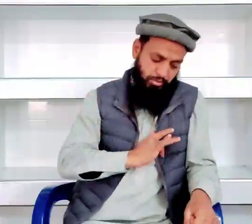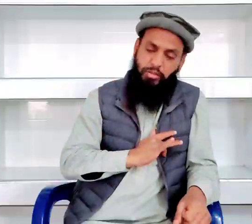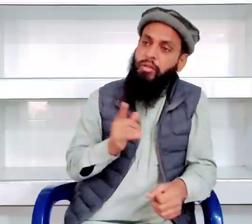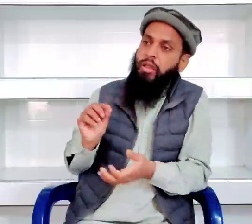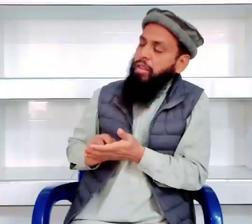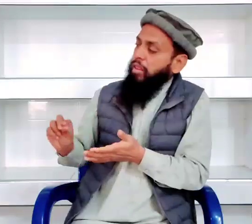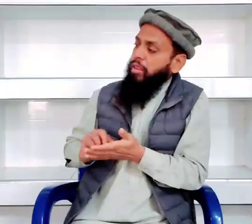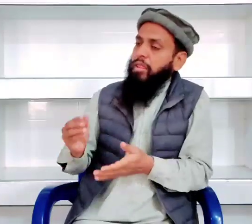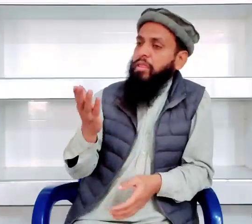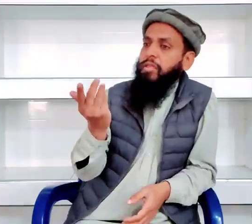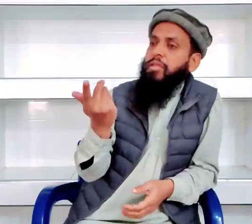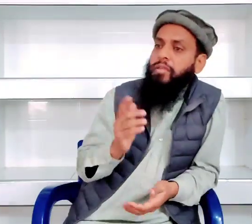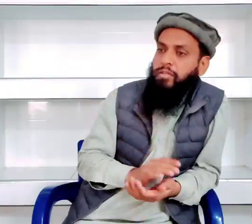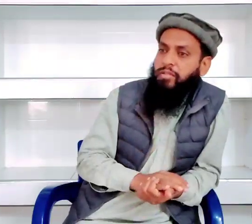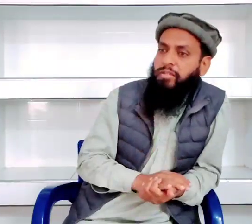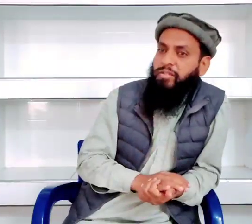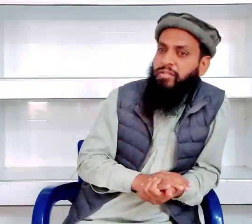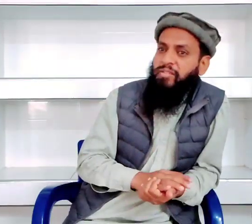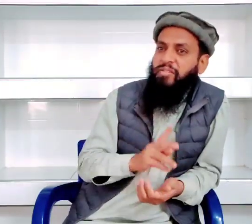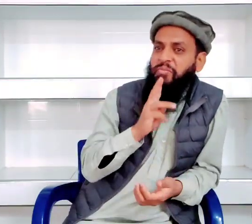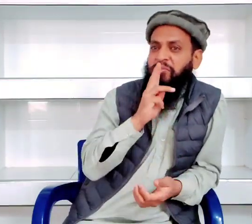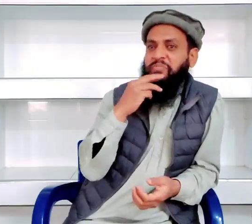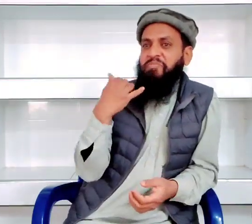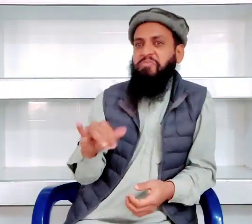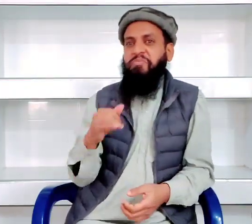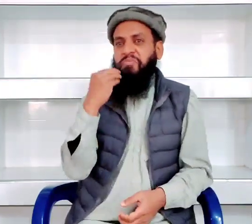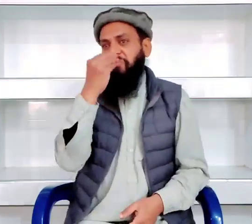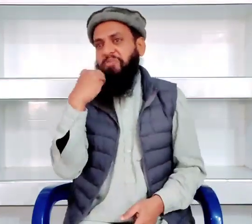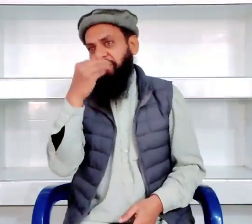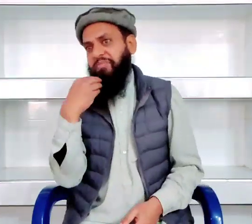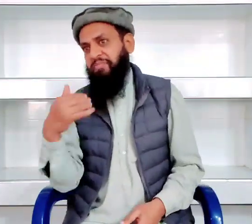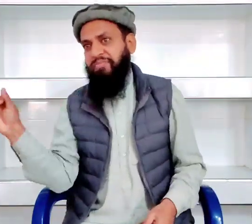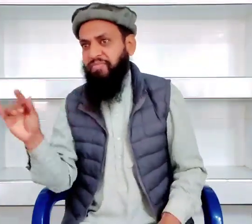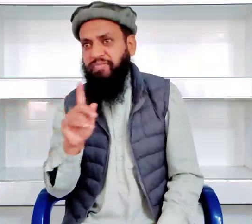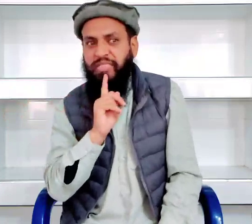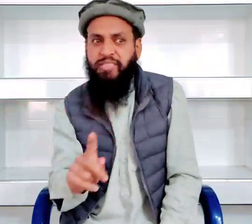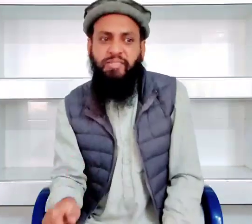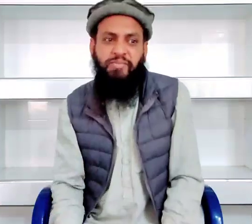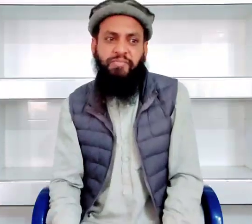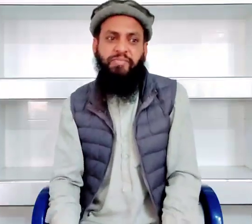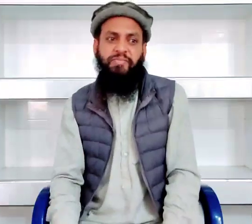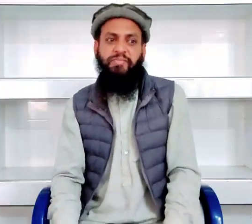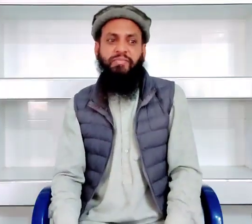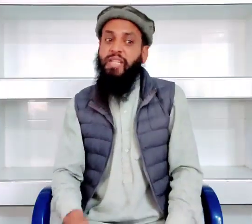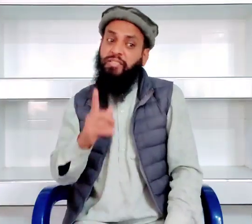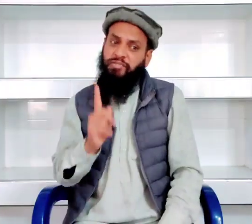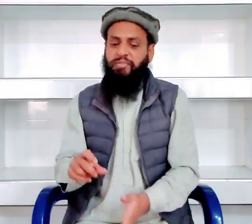ਕਿਤਾਬਾਂ ਲਿਖੀਆਂ ਨੇ ਤਜਾਰਤ ਦੇ ਮੁੱਦੇ ਦੇ ਉੱਤੇ ਉਹਨਾਂ ਨੇ ਦੋ ਰਾਏ ਮੁਹੱਦਸੀਨ ਦੀ ਇਹਦੇ ਵਿੱਚ ਪੇਸ਼ ਕੀਤੀਆਂ ਨੇ ਇੱਕ